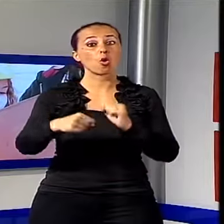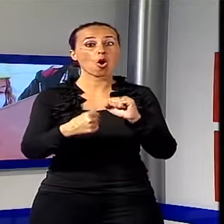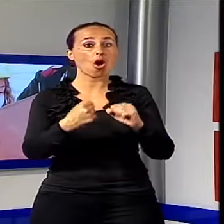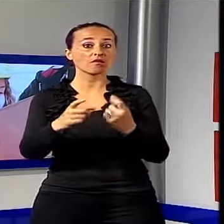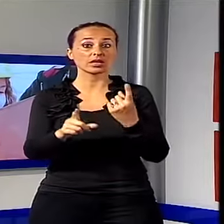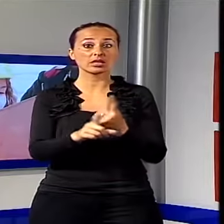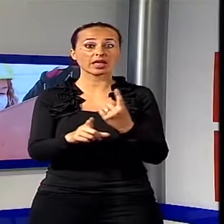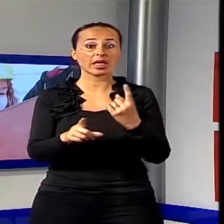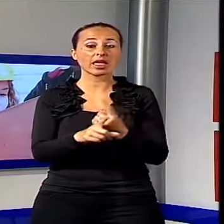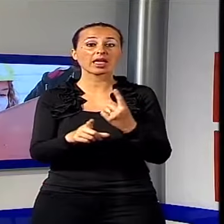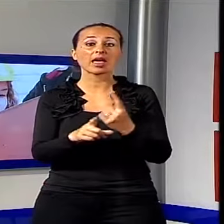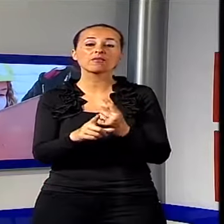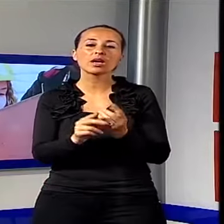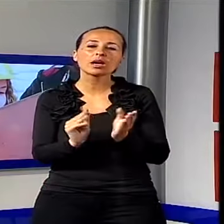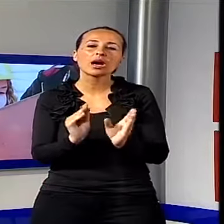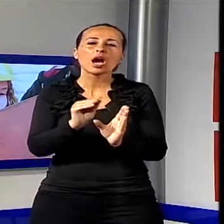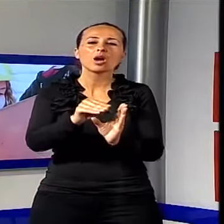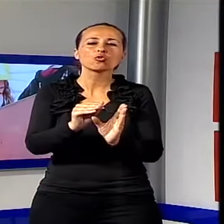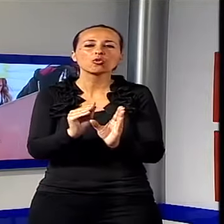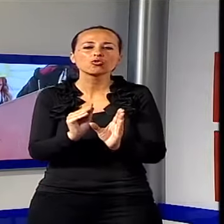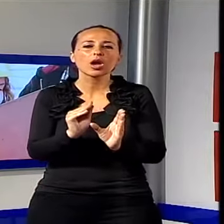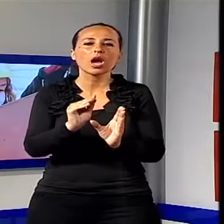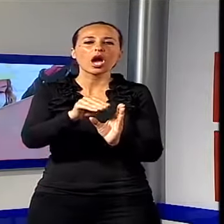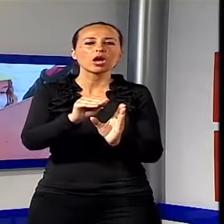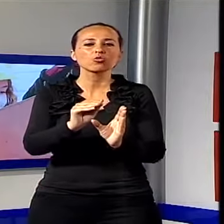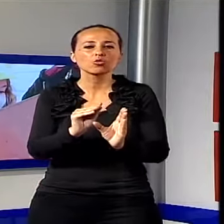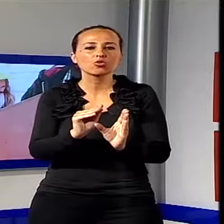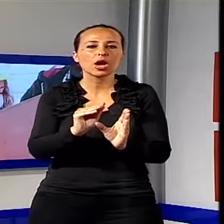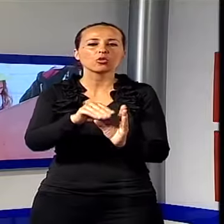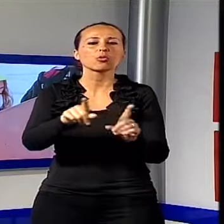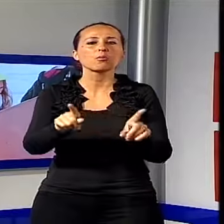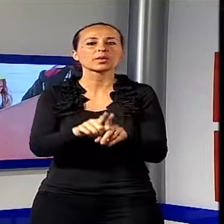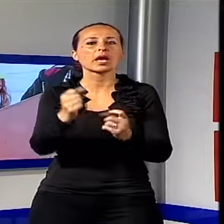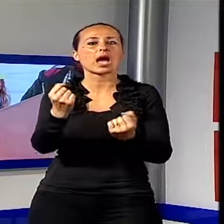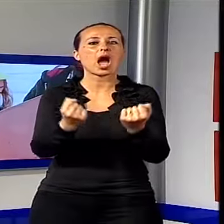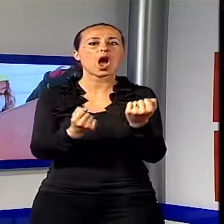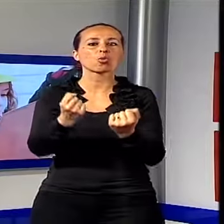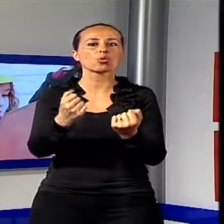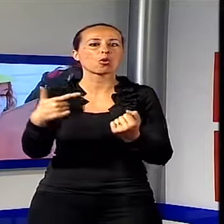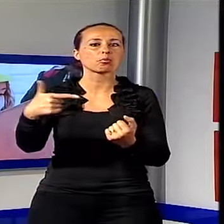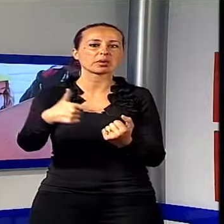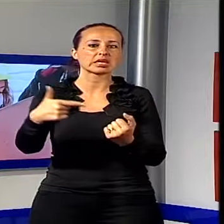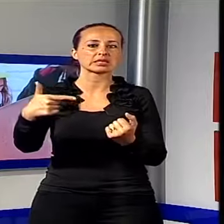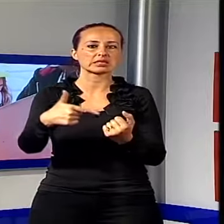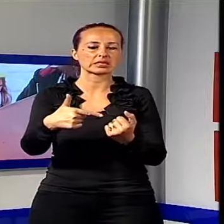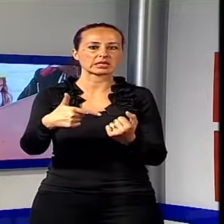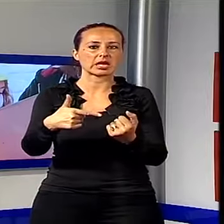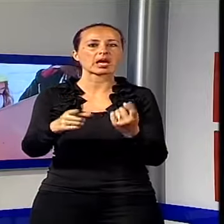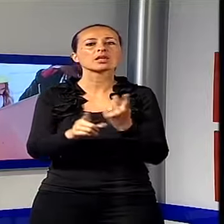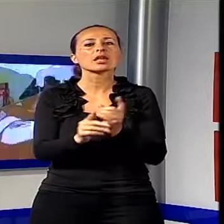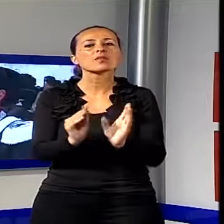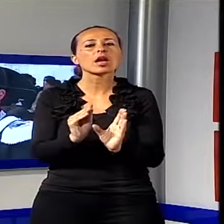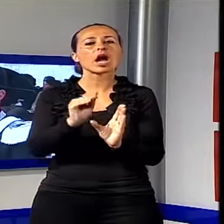metterci dentro il combustibile, bisogna metterci dentro l'impegno,